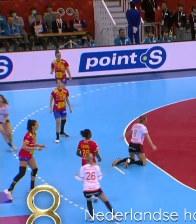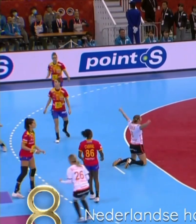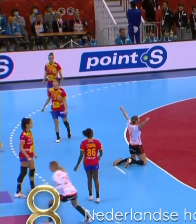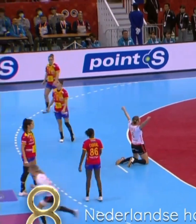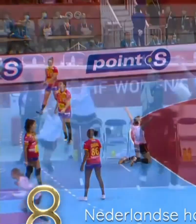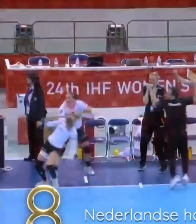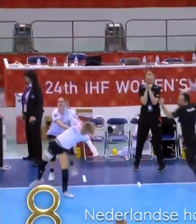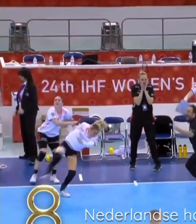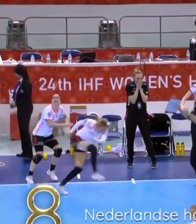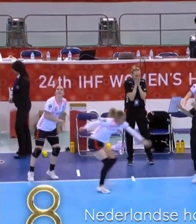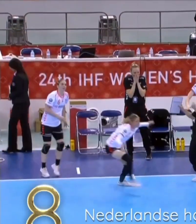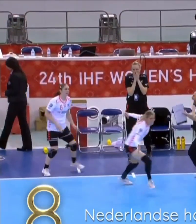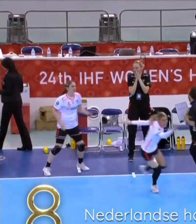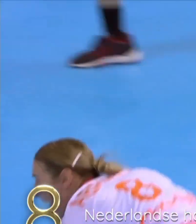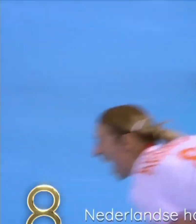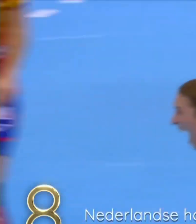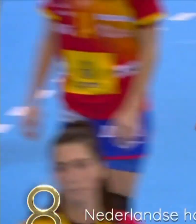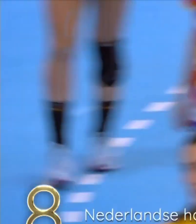Ja! Ja!